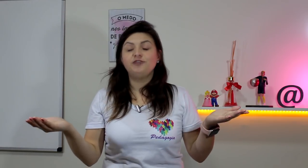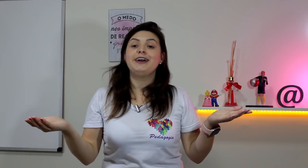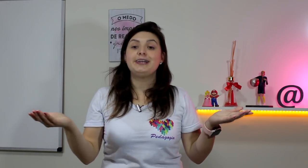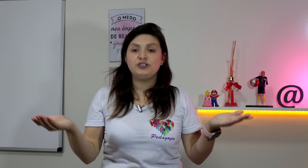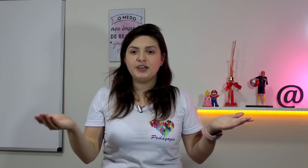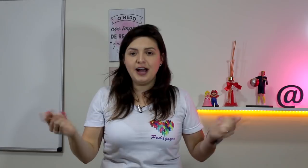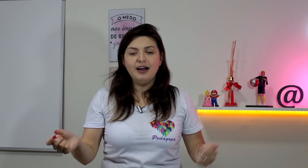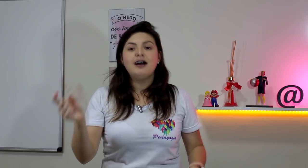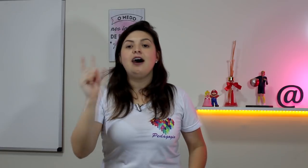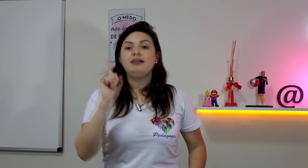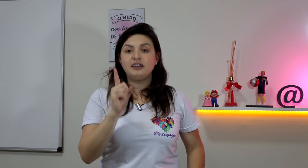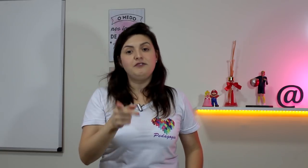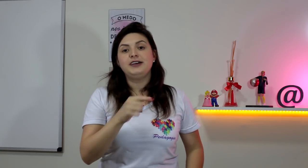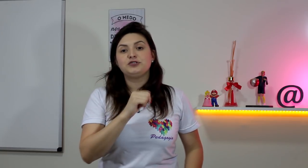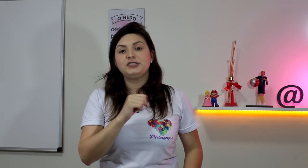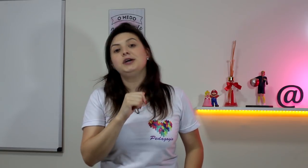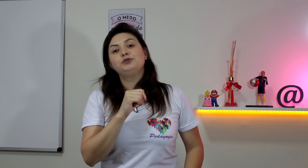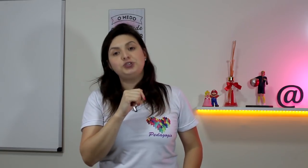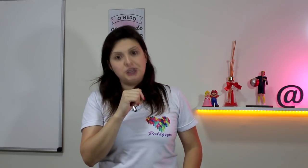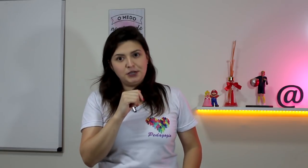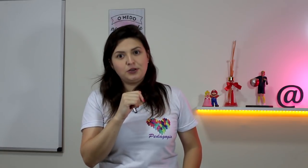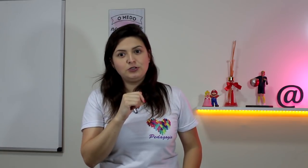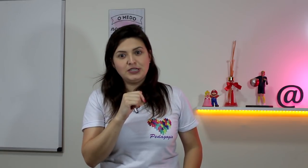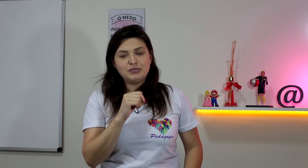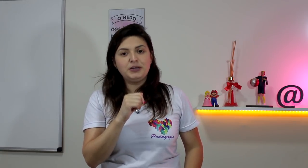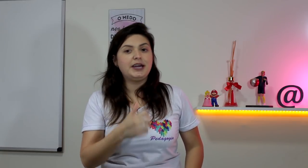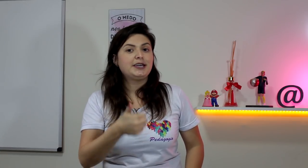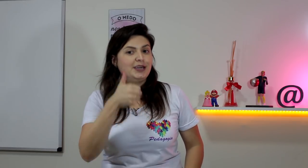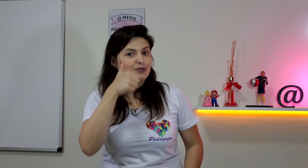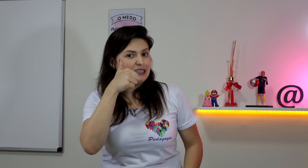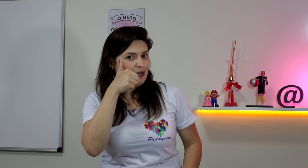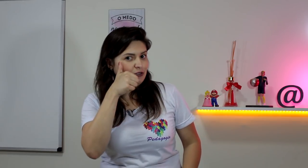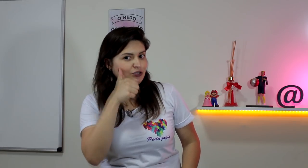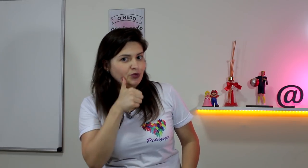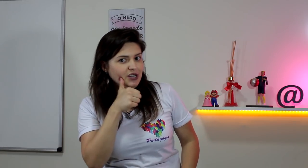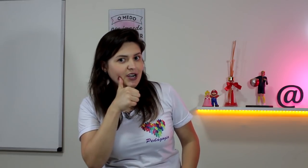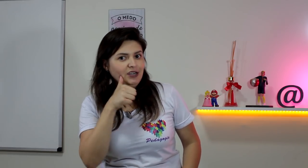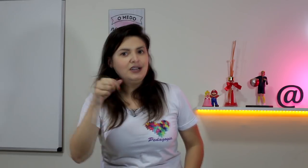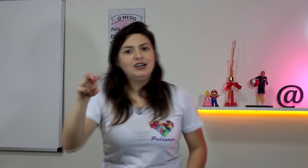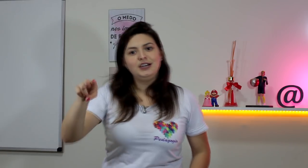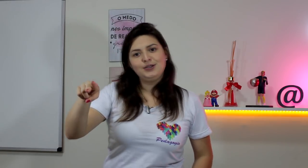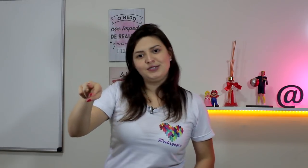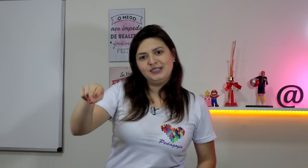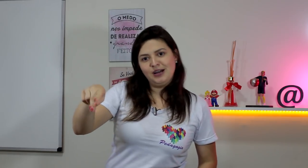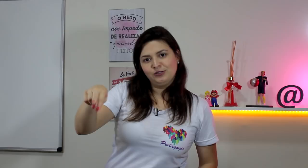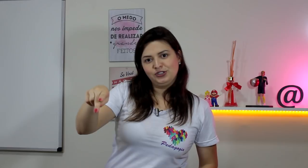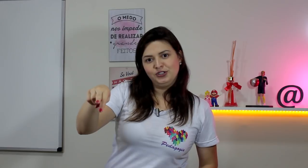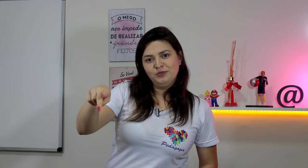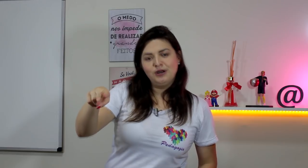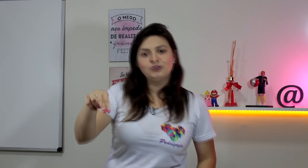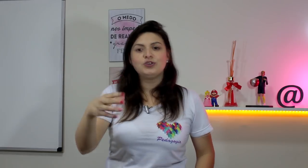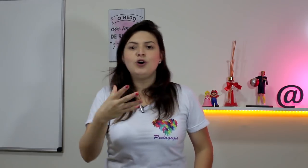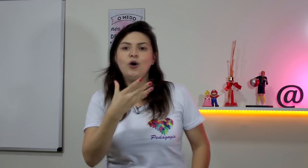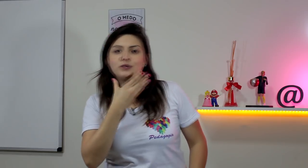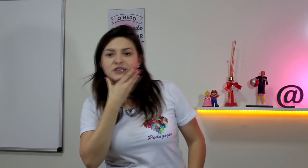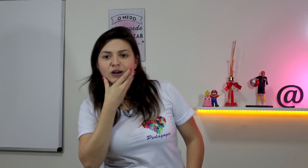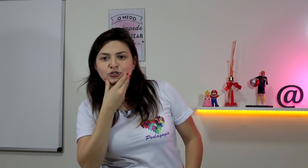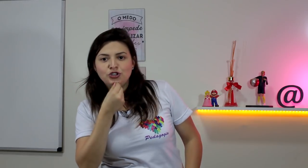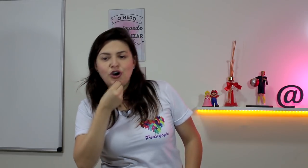vai identificar? Através do sinal do gênero que eu já te expliquei, que é o sinal de mulher e o sinal de irmãos, ou o sinal de